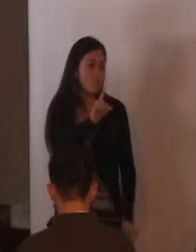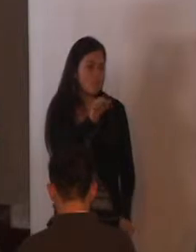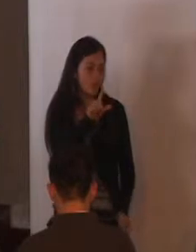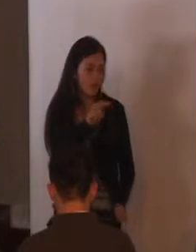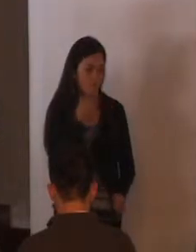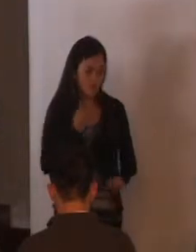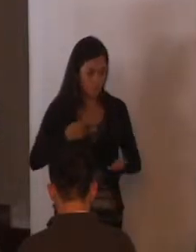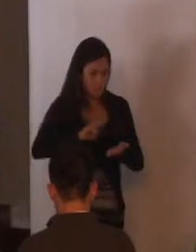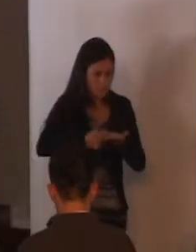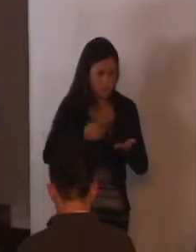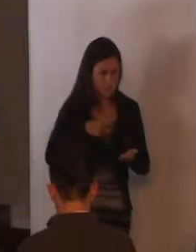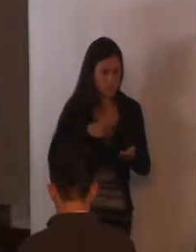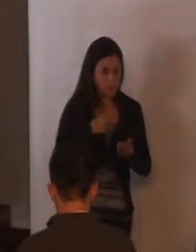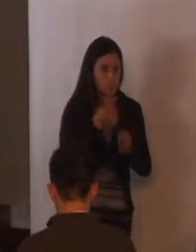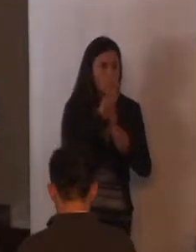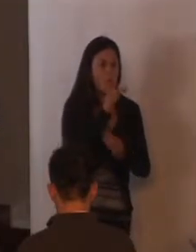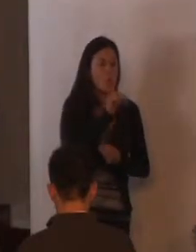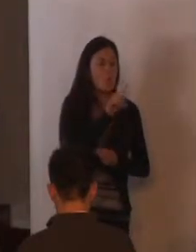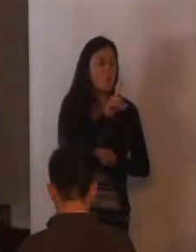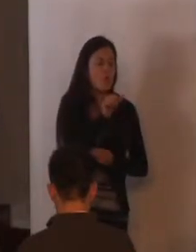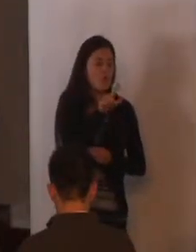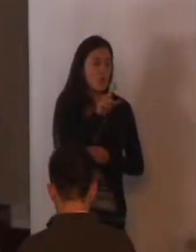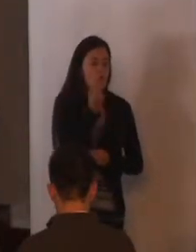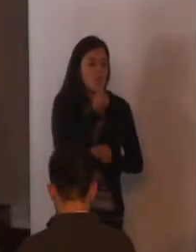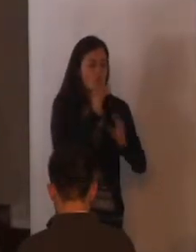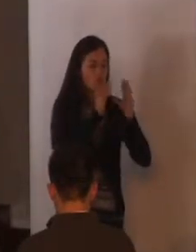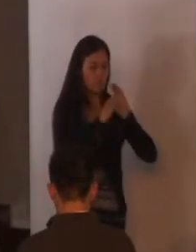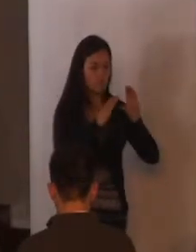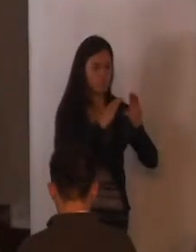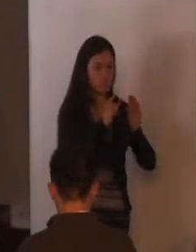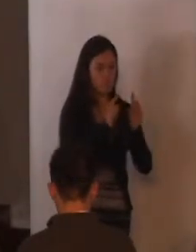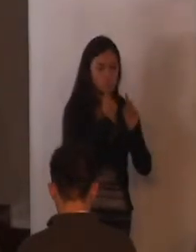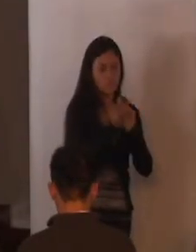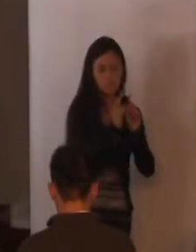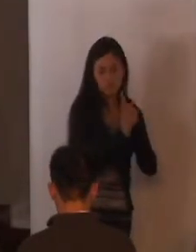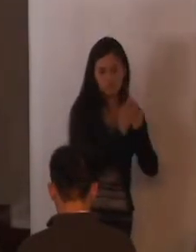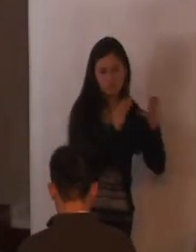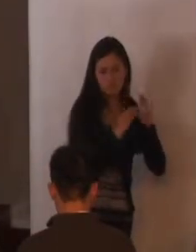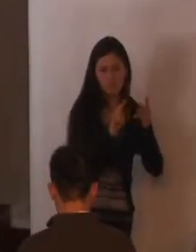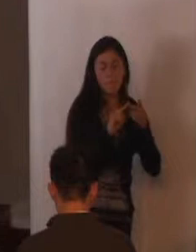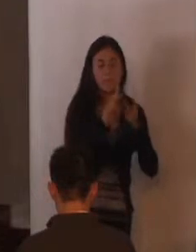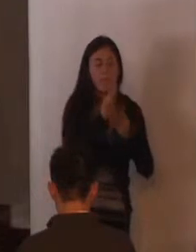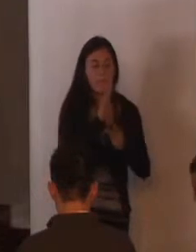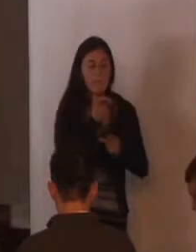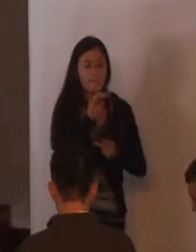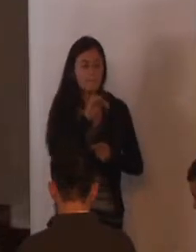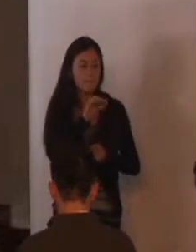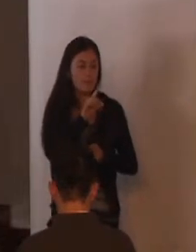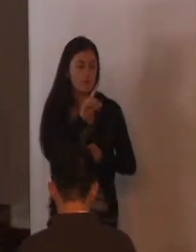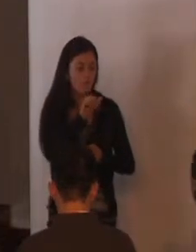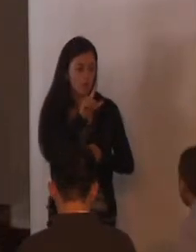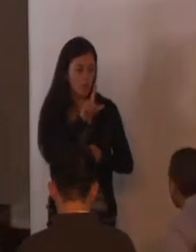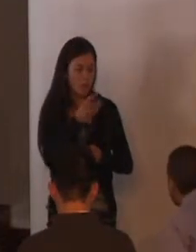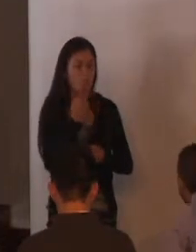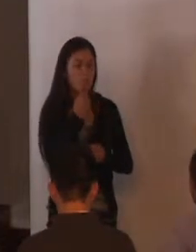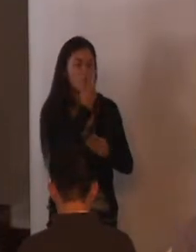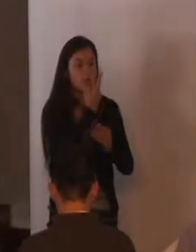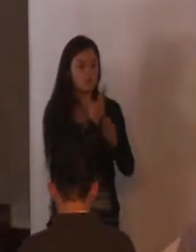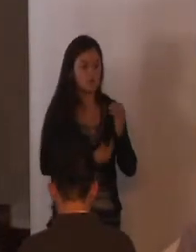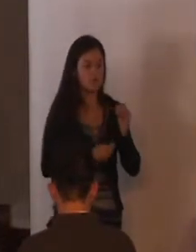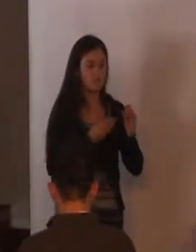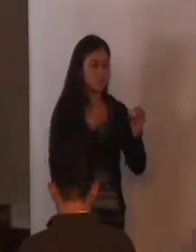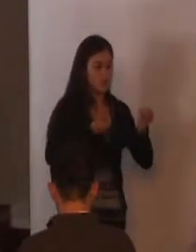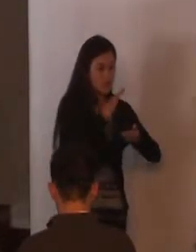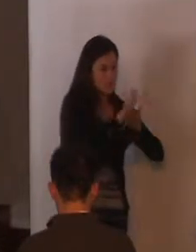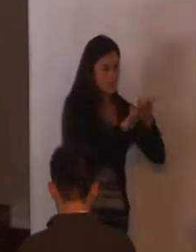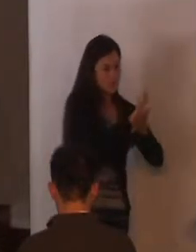una comunicación modal de un solo canal. El bimodal tendría ella tanto que hacer la seña como también expresarla